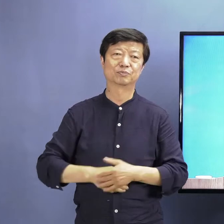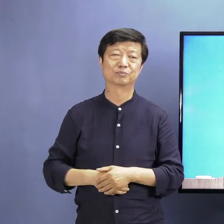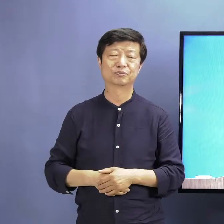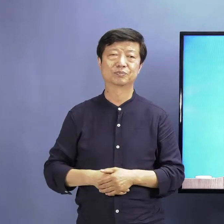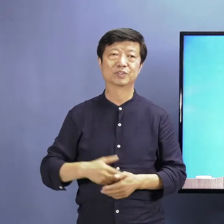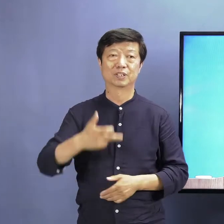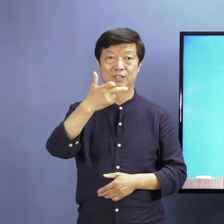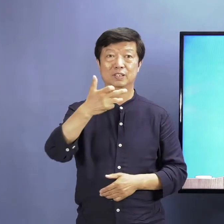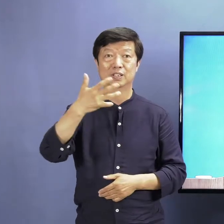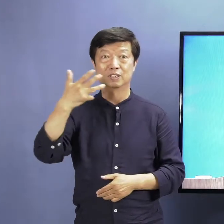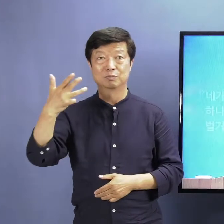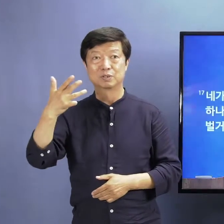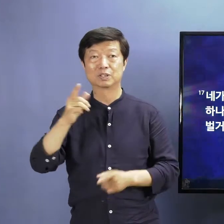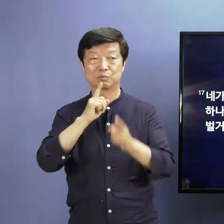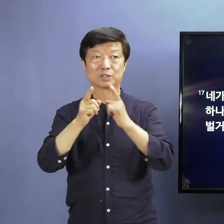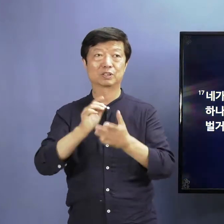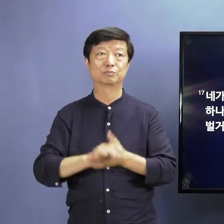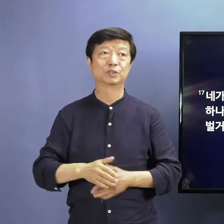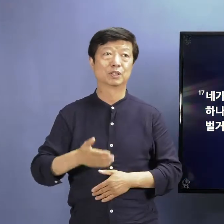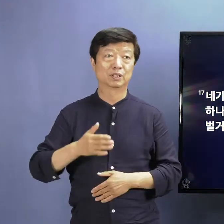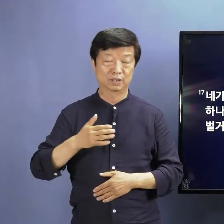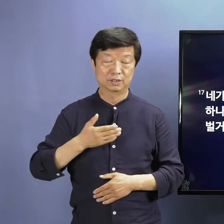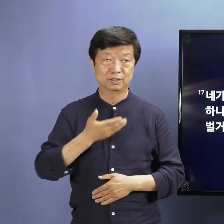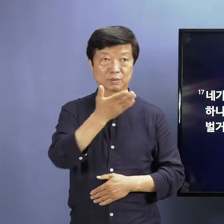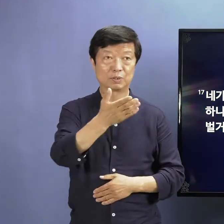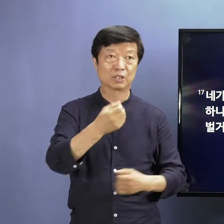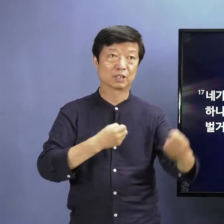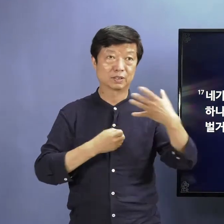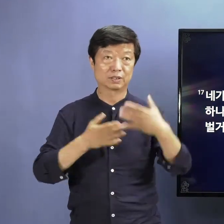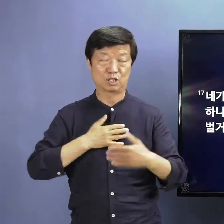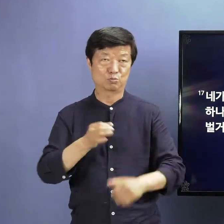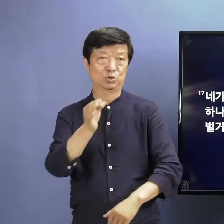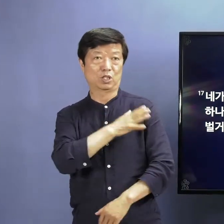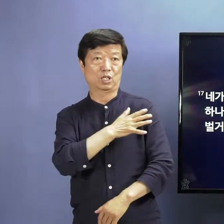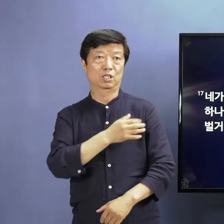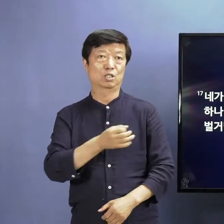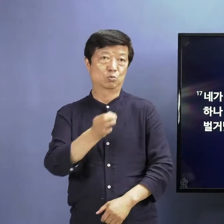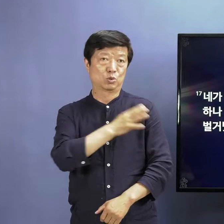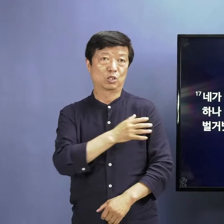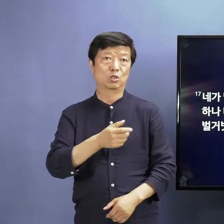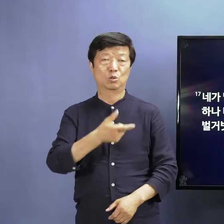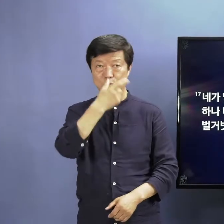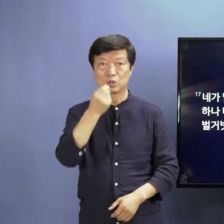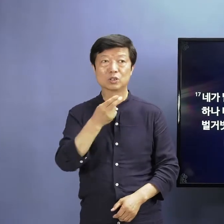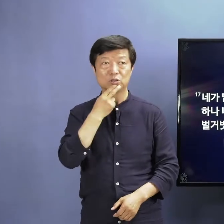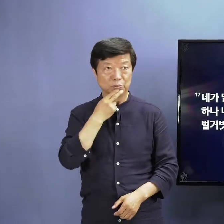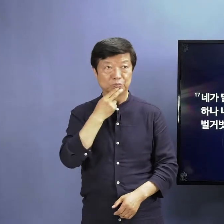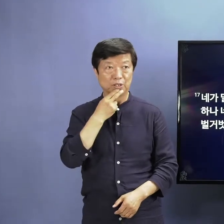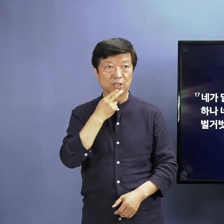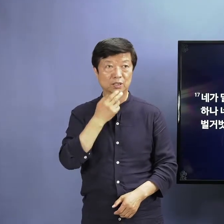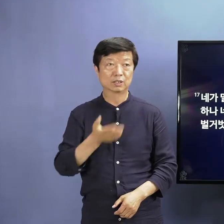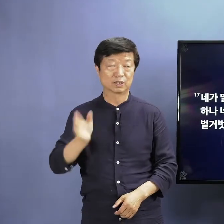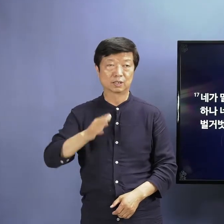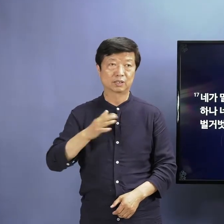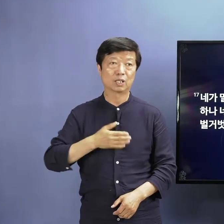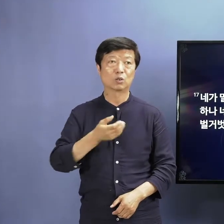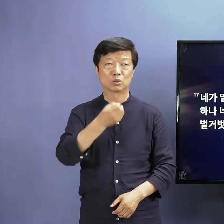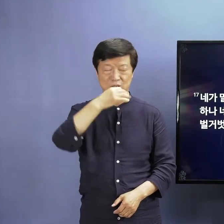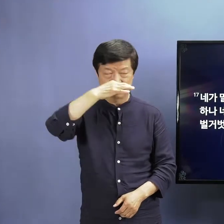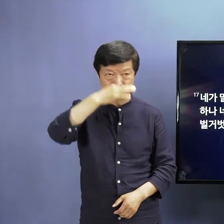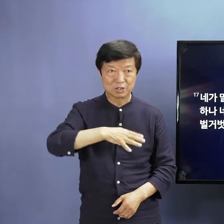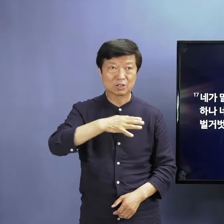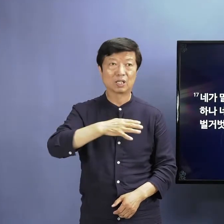17절 18절 말씀 같이 읽겠습니다. 내가 말하기를 나는 부자라 부유하여 부족한 것이 없다 하나 내